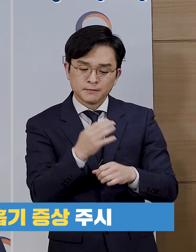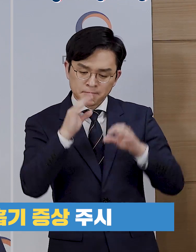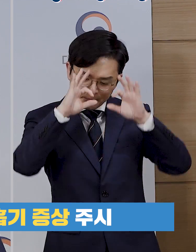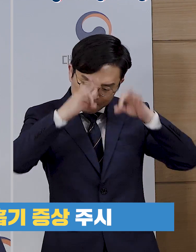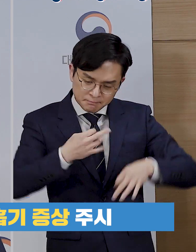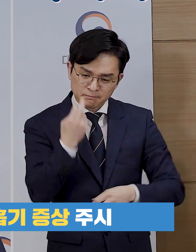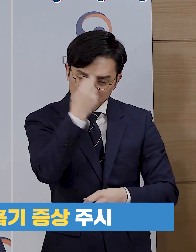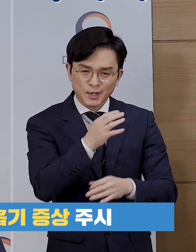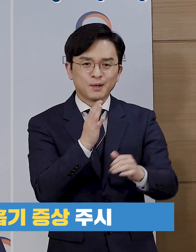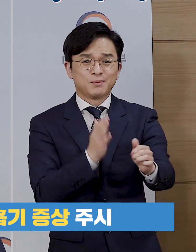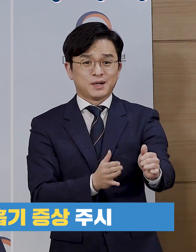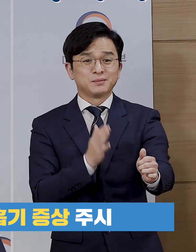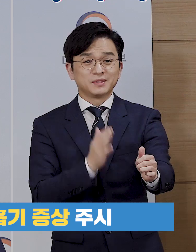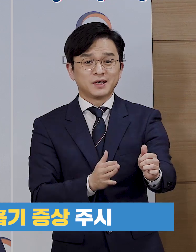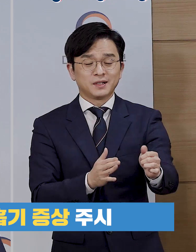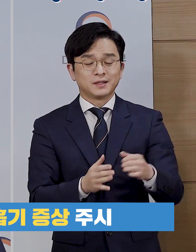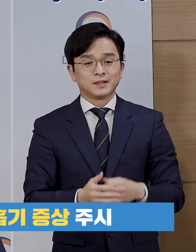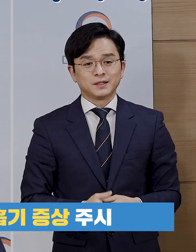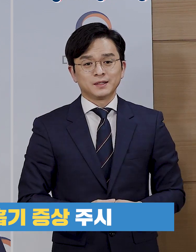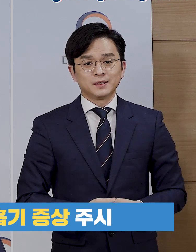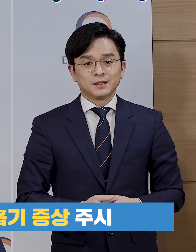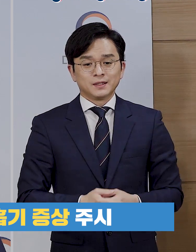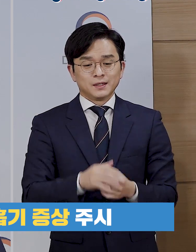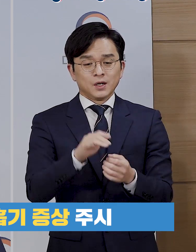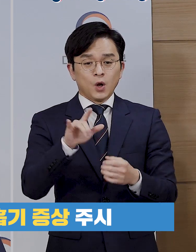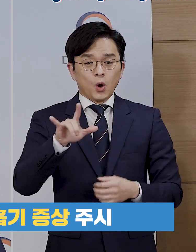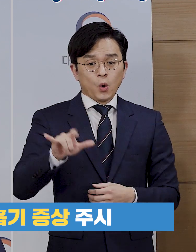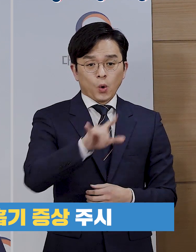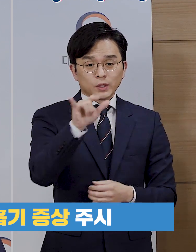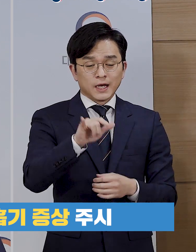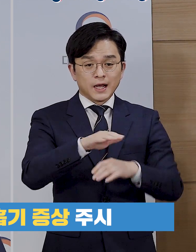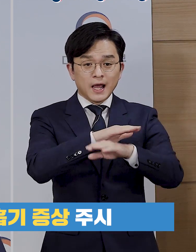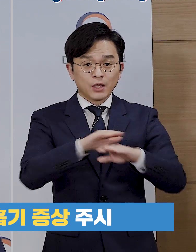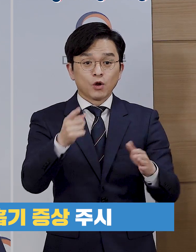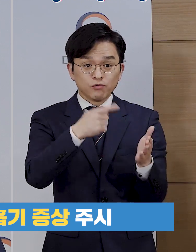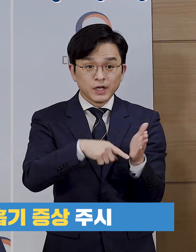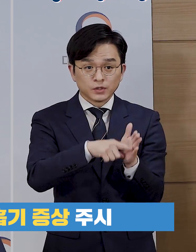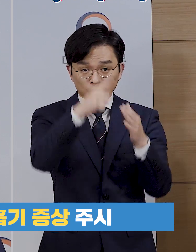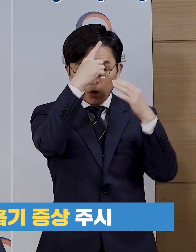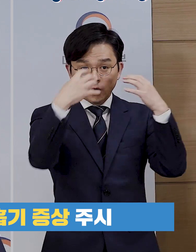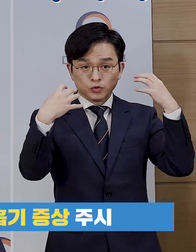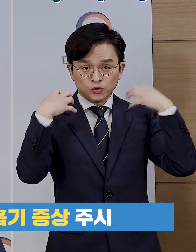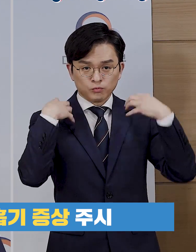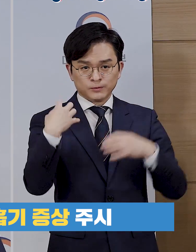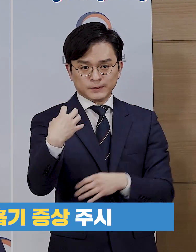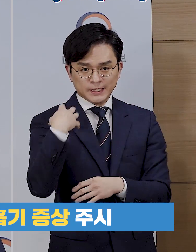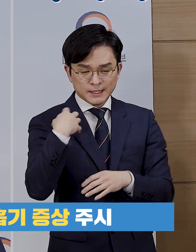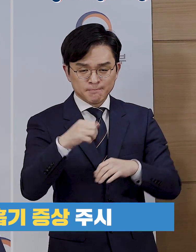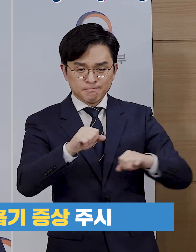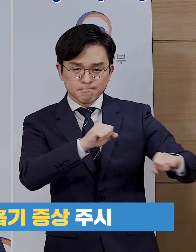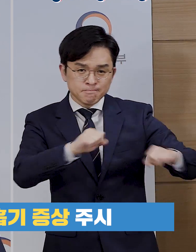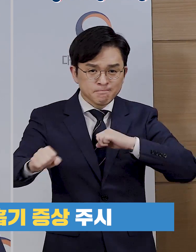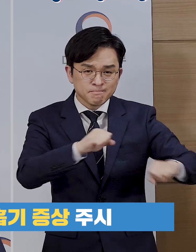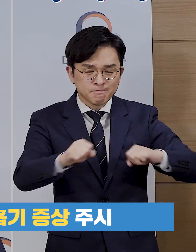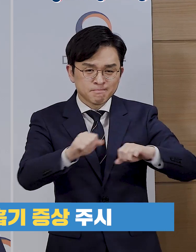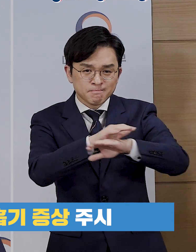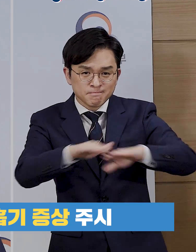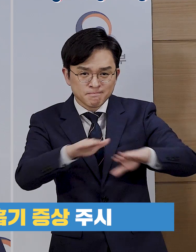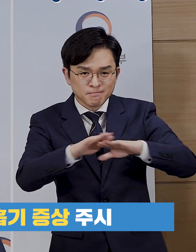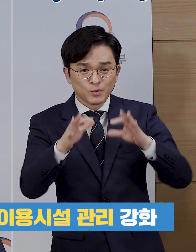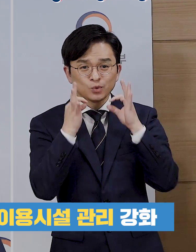정부는 코로나19의 확산을 통제하기 위해 범정부적인 모든 역량을 집중하여 방역 관리를 강화하고